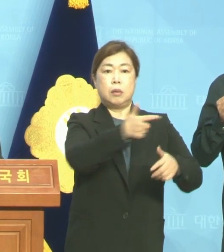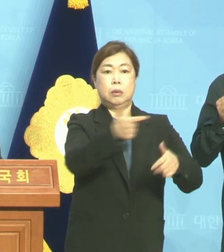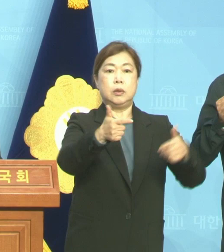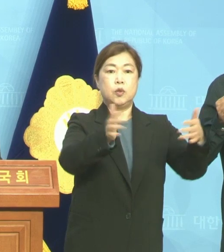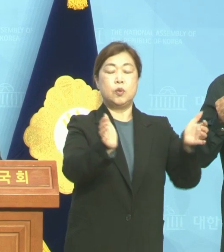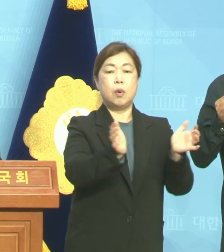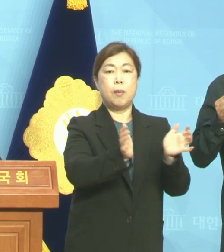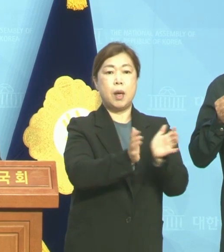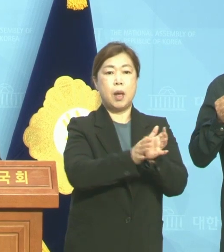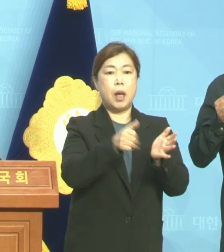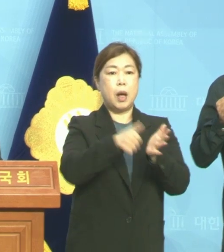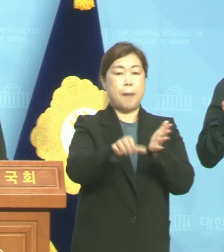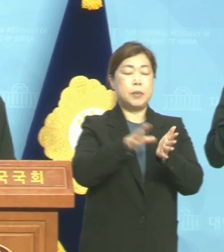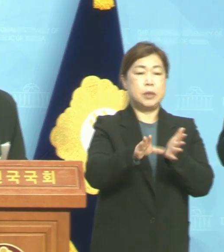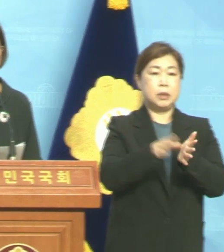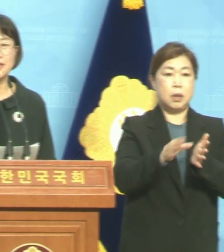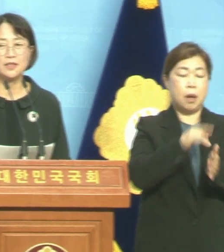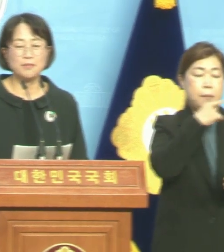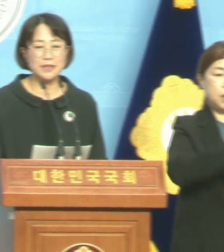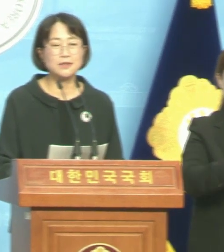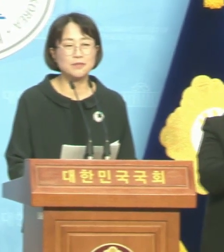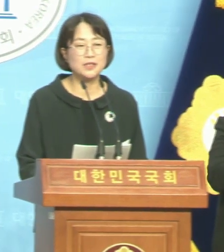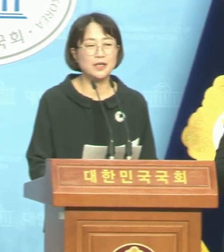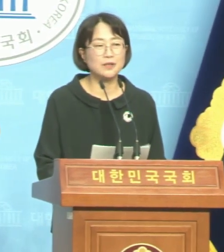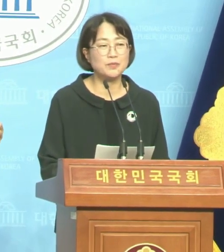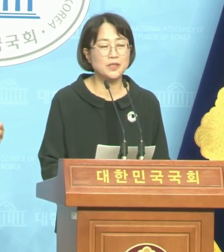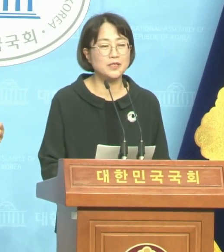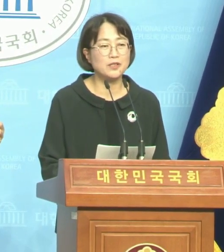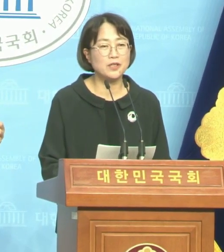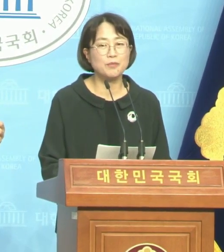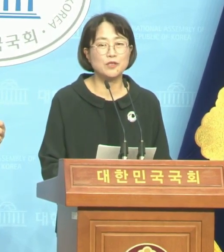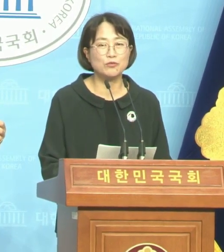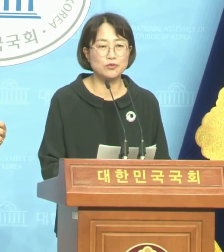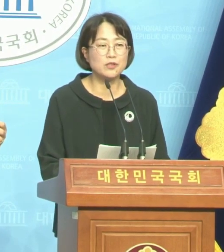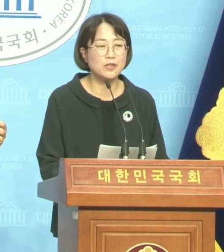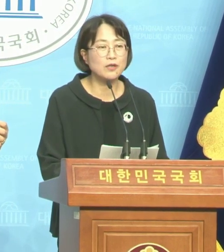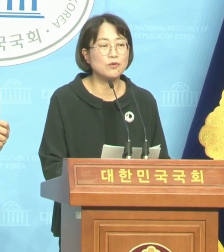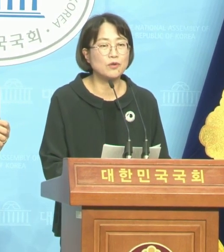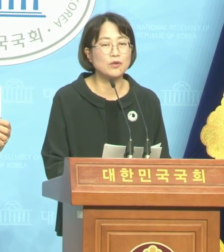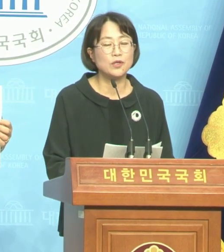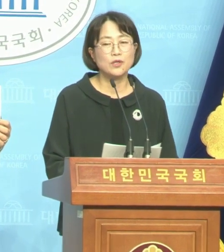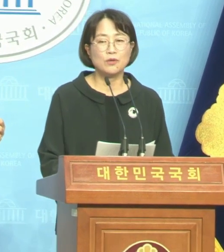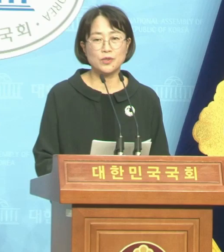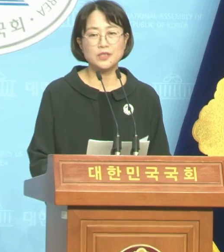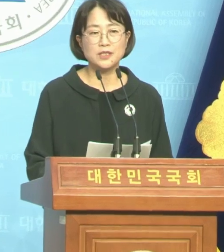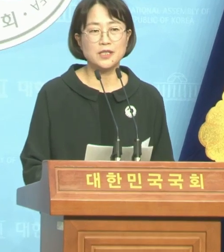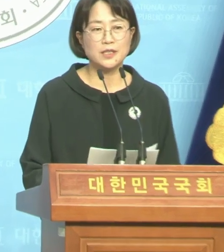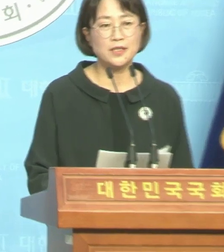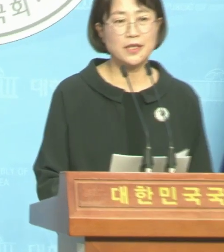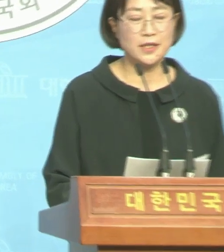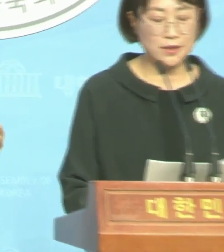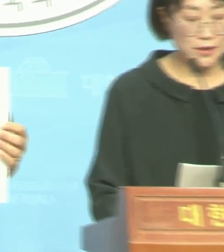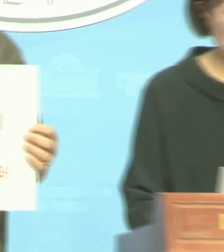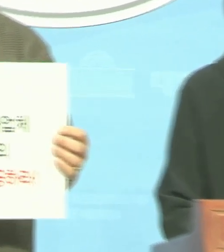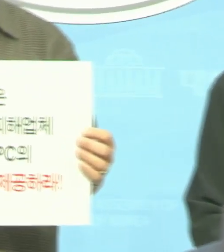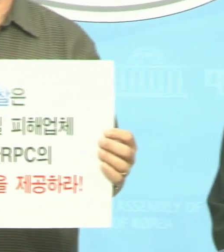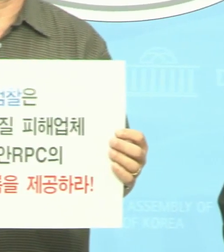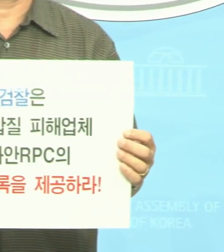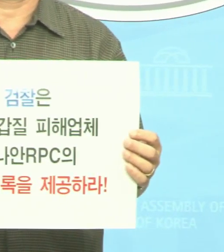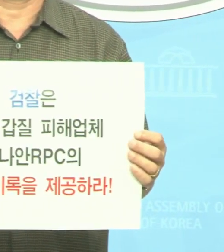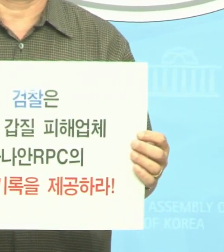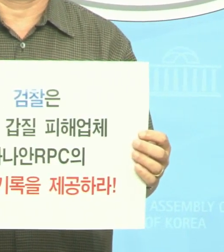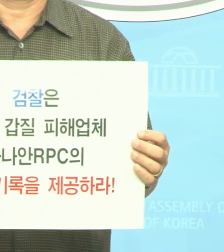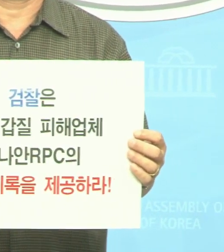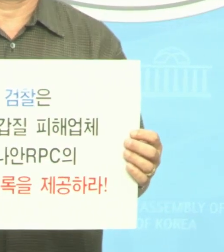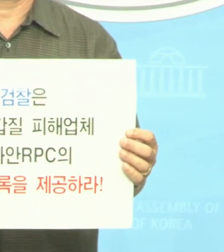갚지 를 피해자 들이 많습니다 피해자 연합회를 구성을 하고 오랜 시간 함께 대응을 해